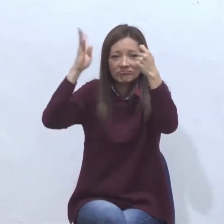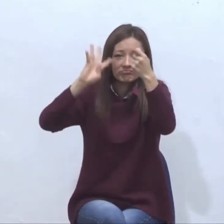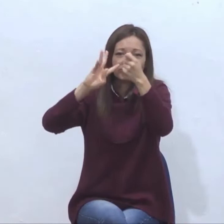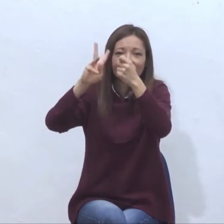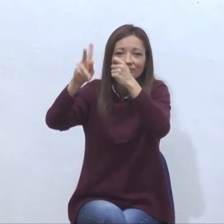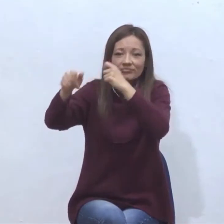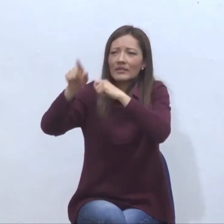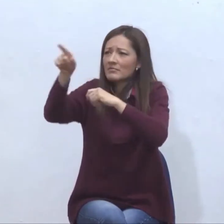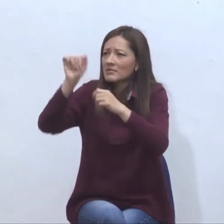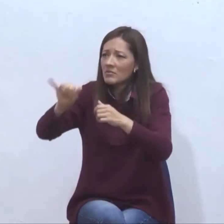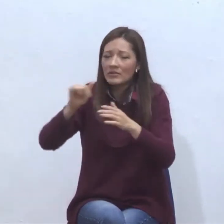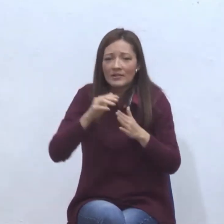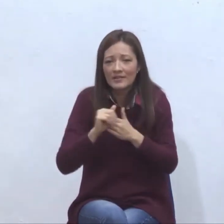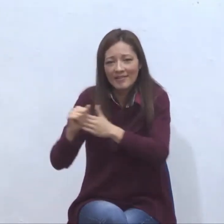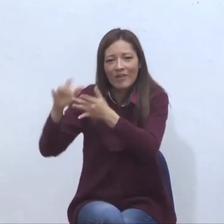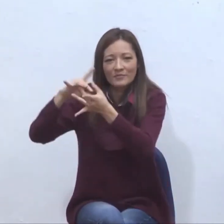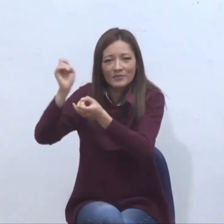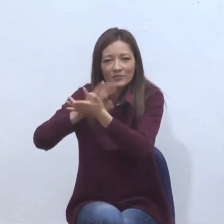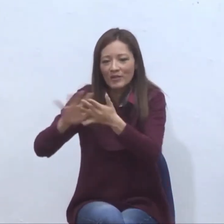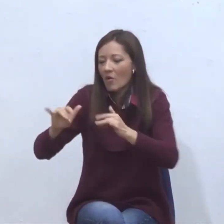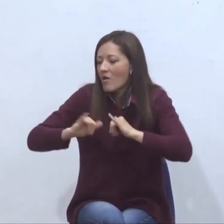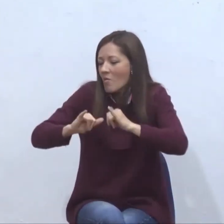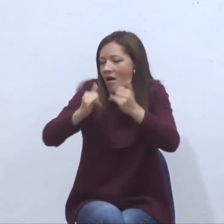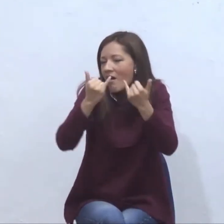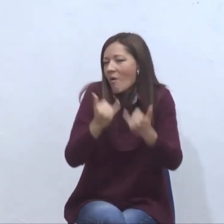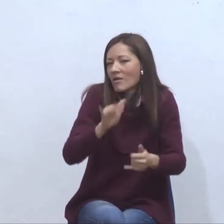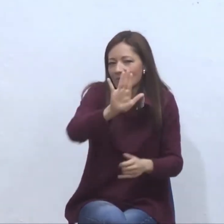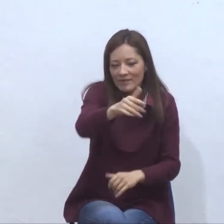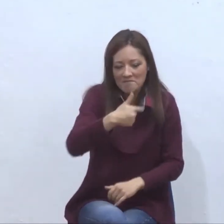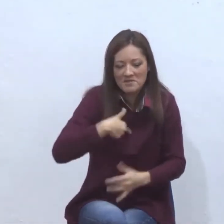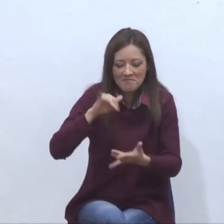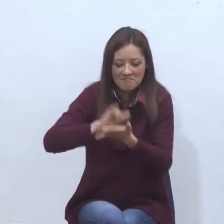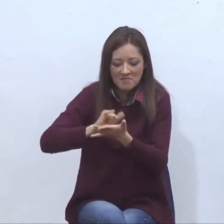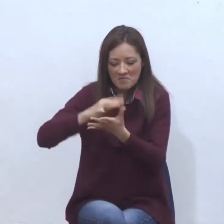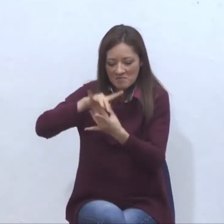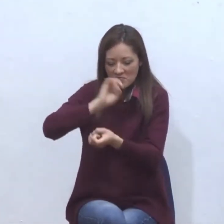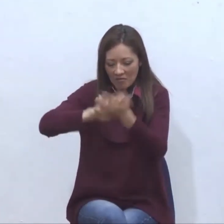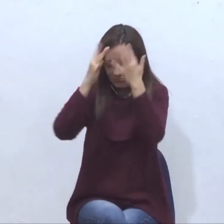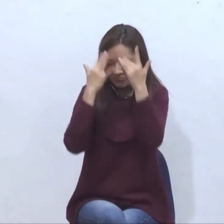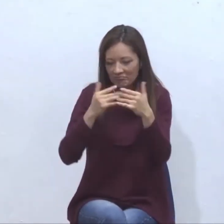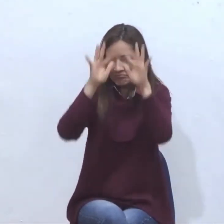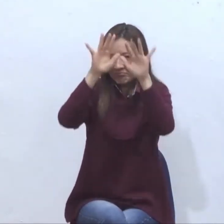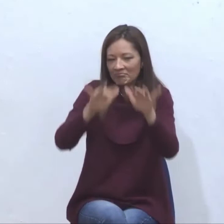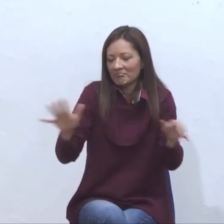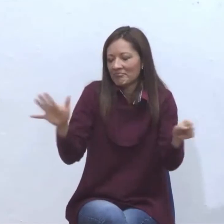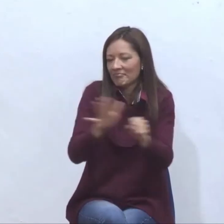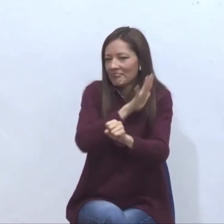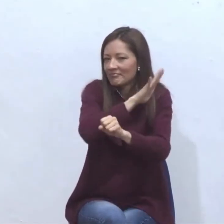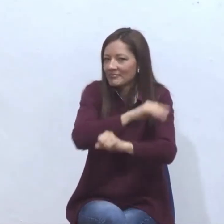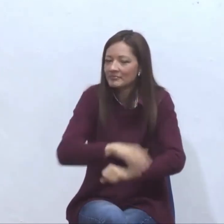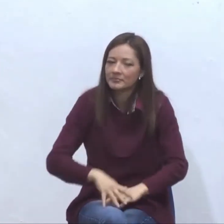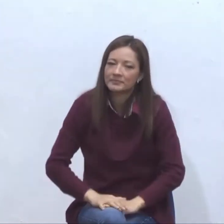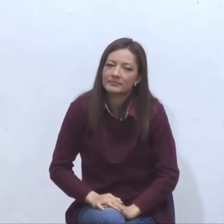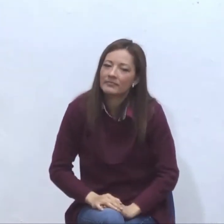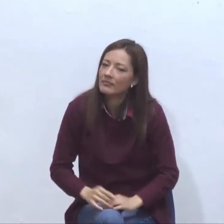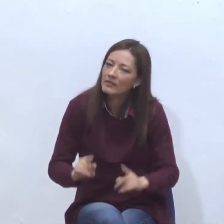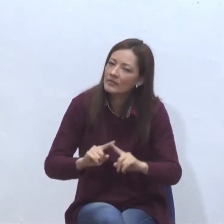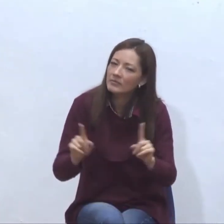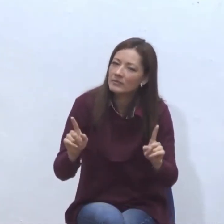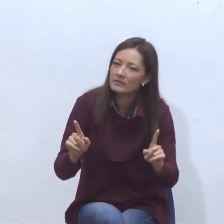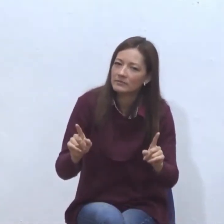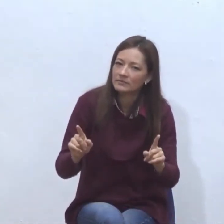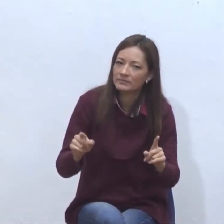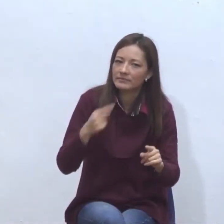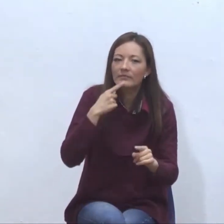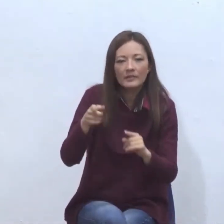por el mismo Espíritu que ahora obra en usted y en mí, en todos aquellos que han sido llenos de su Santo Espíritu. Pero dice